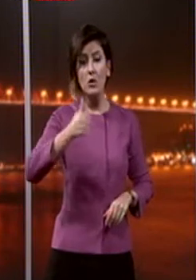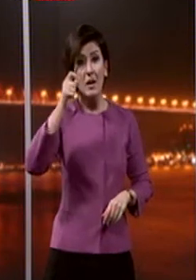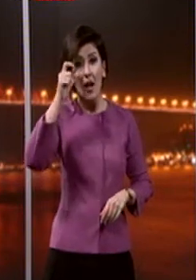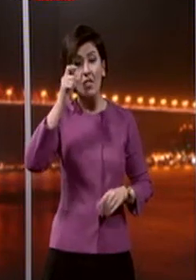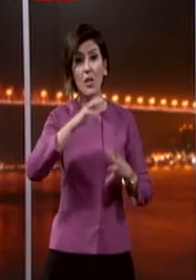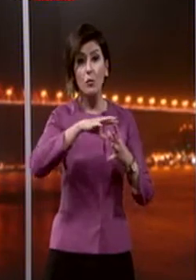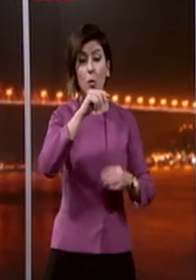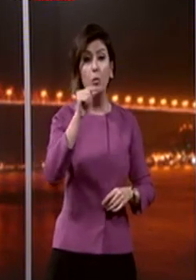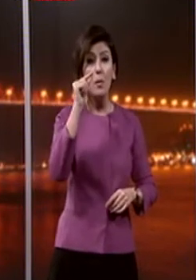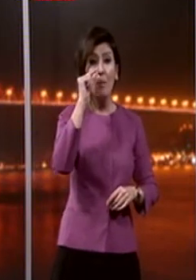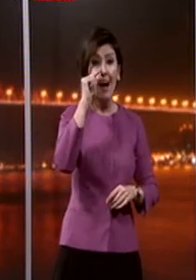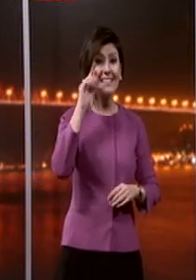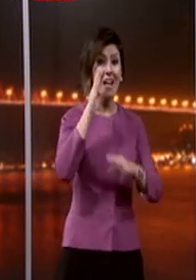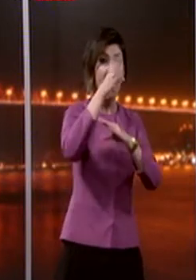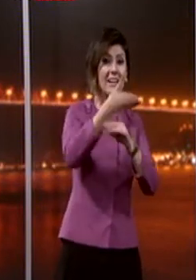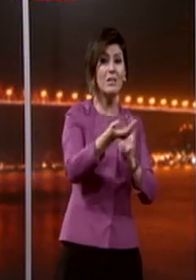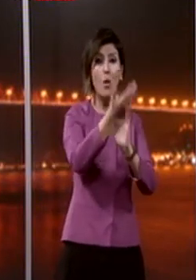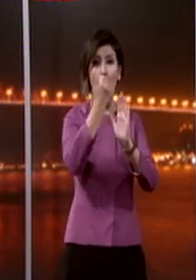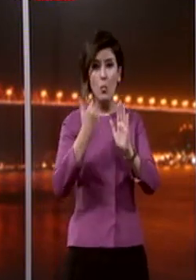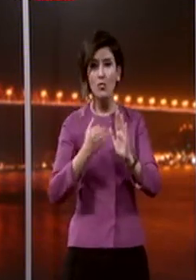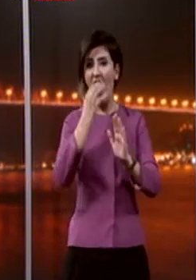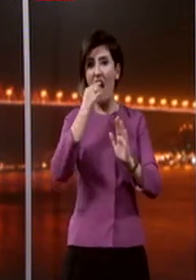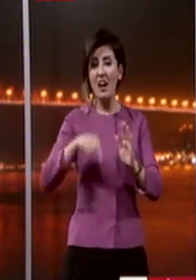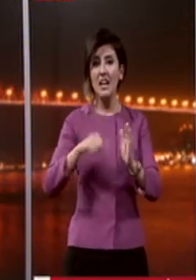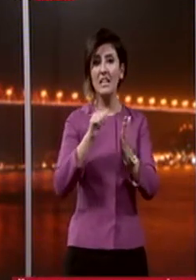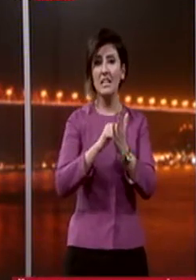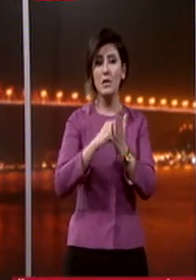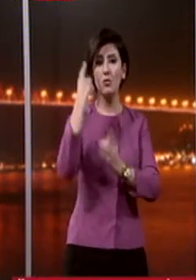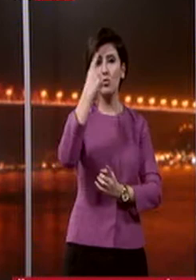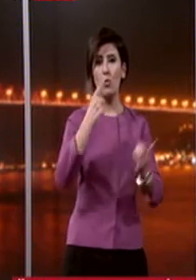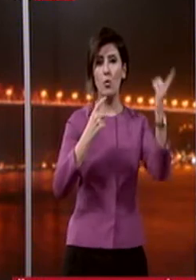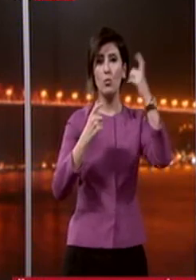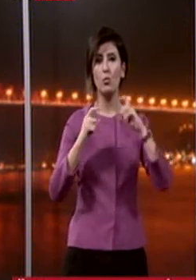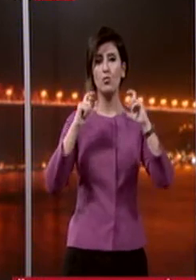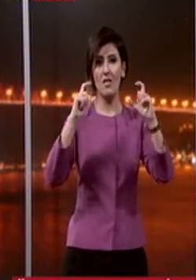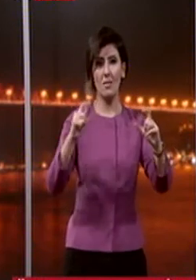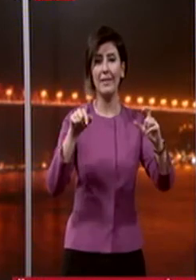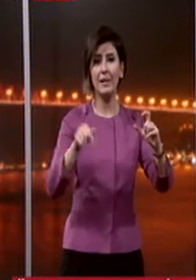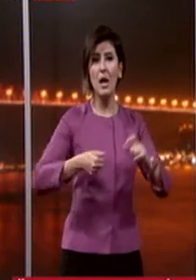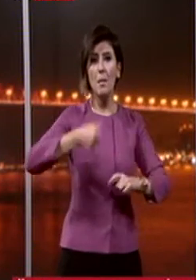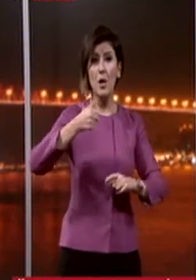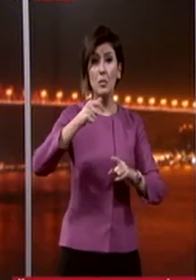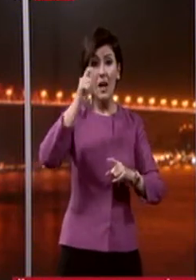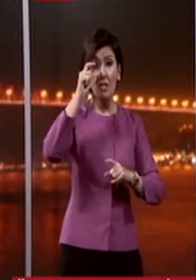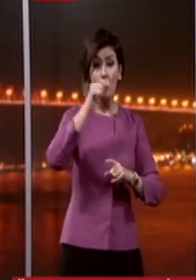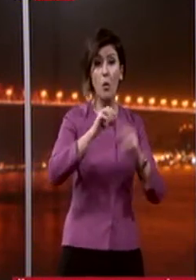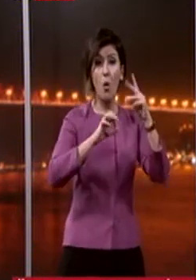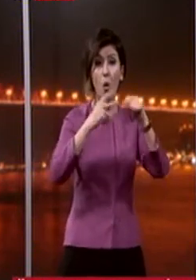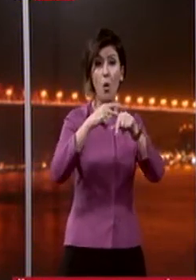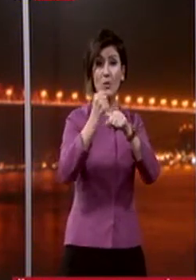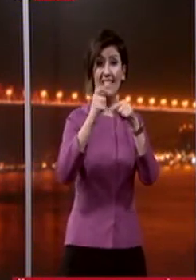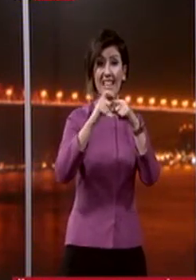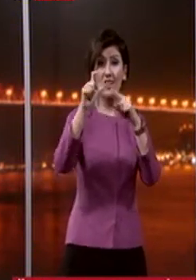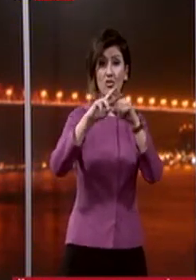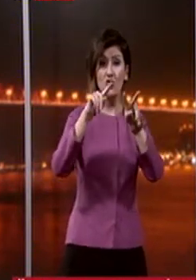Başbakan Ahmet Davutoğlu, Pakistan'a hareketinden önce ise Ankara'da gazetecilerin sorularını cevapladı. Başbakan Davutoğlu,